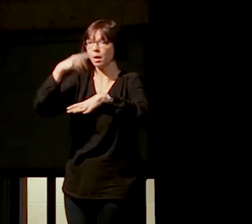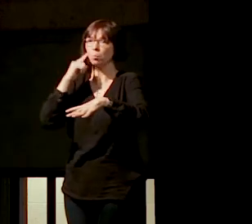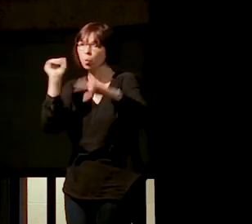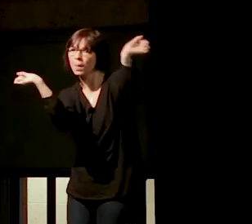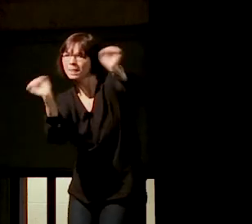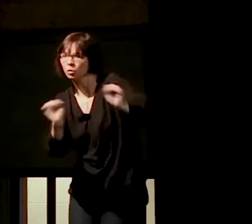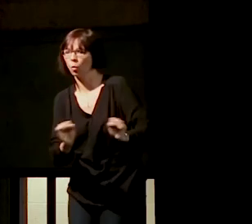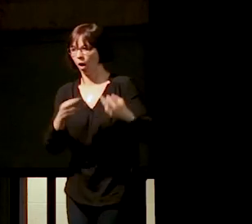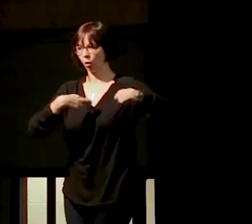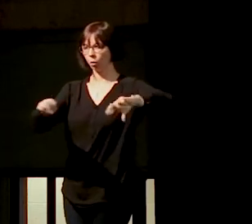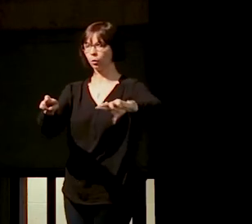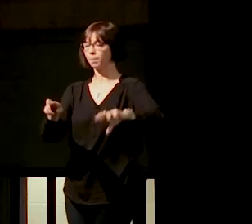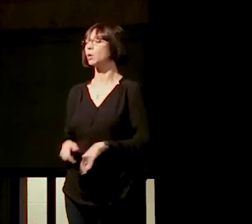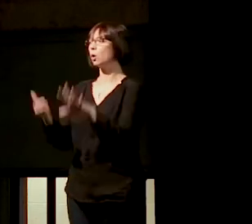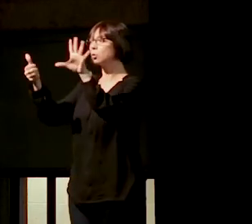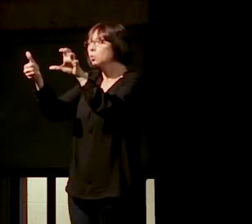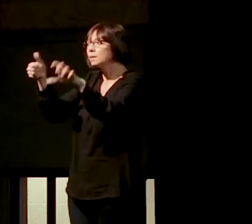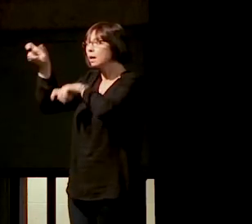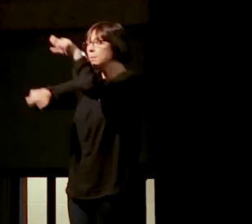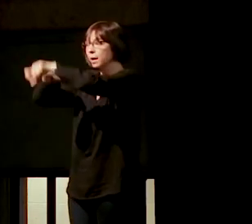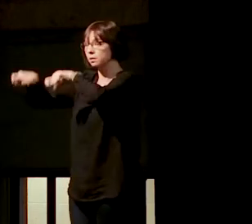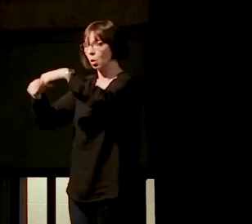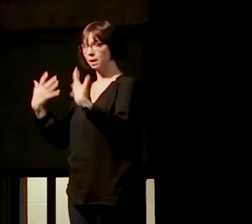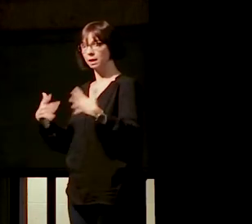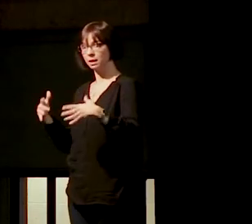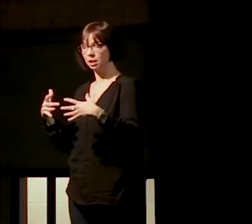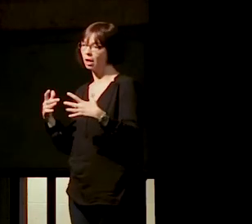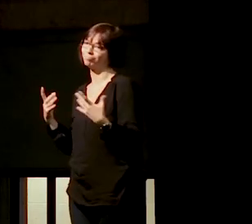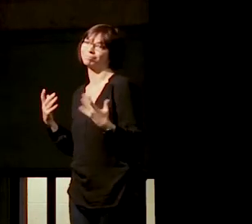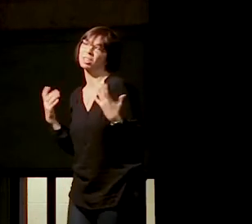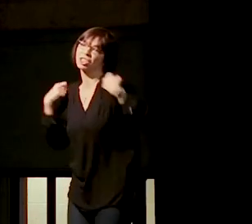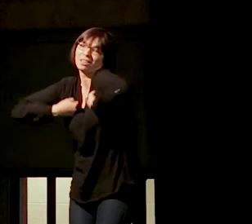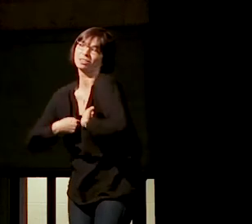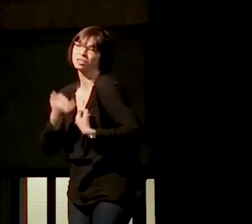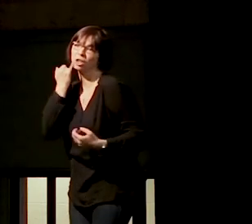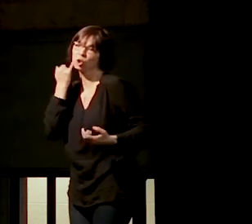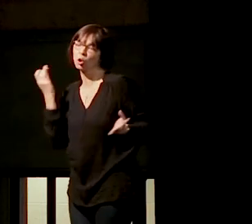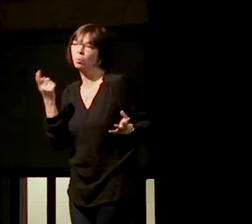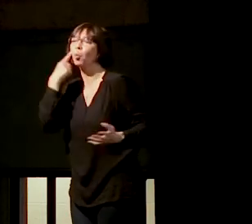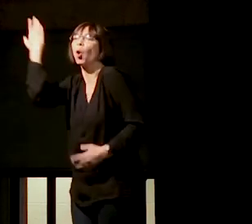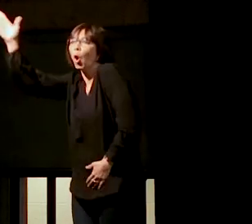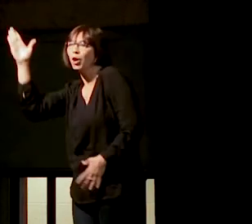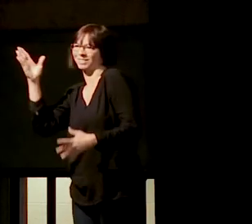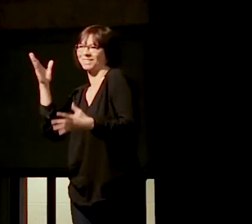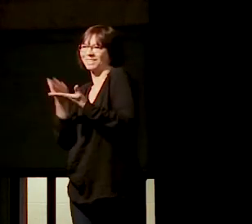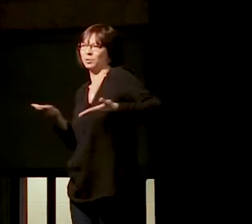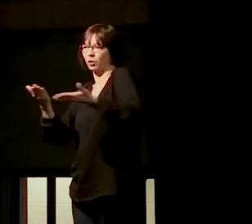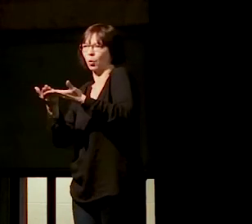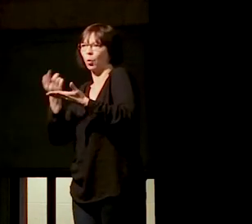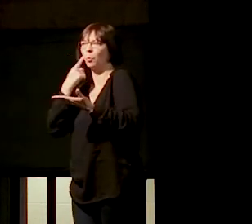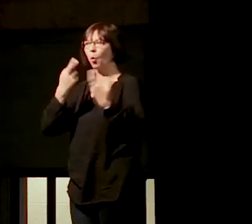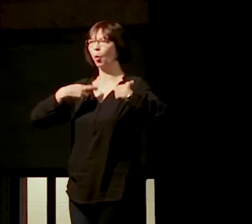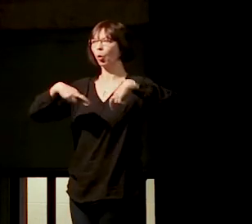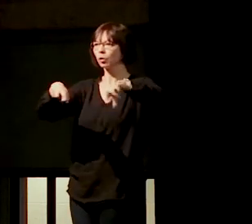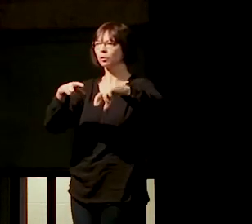du Viaduc. Ils étaient 60 à déjà enfiler un gilet jaune, mais pour l'occasion, pour sécuriser les routes